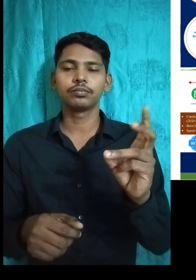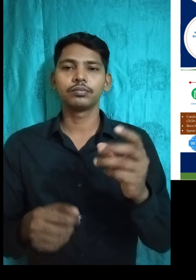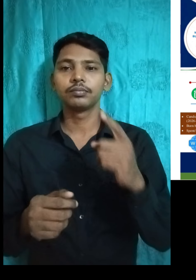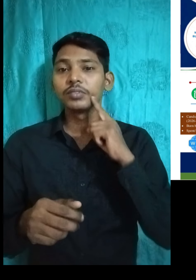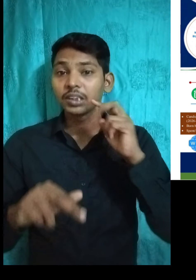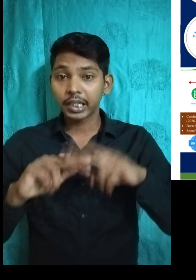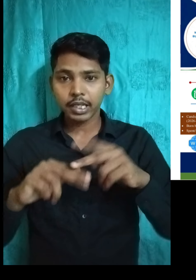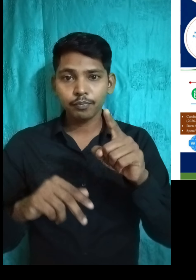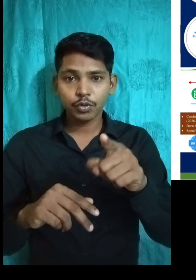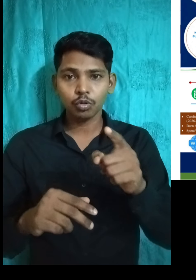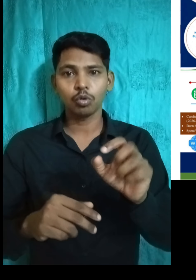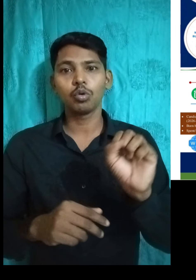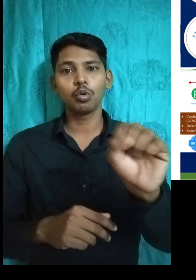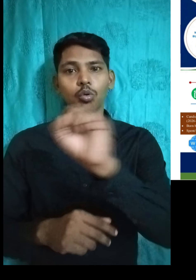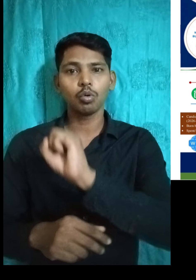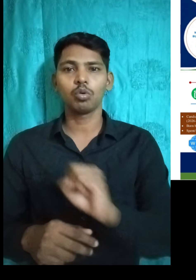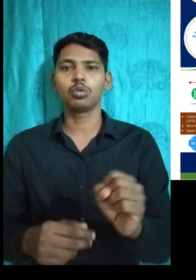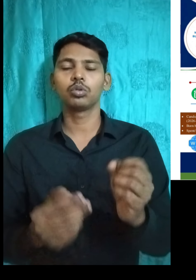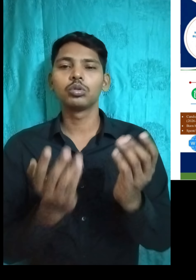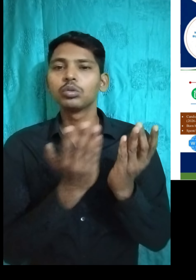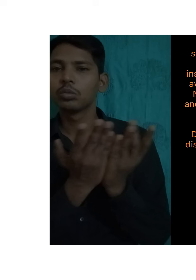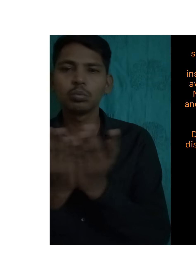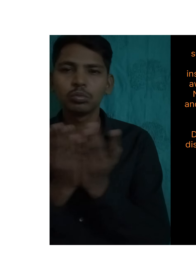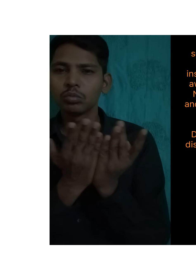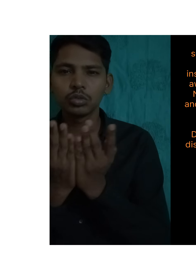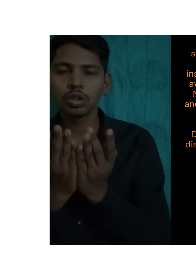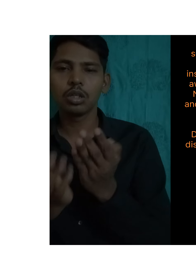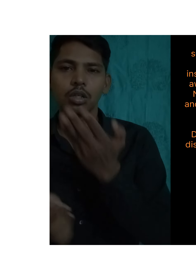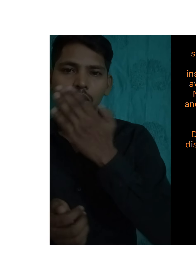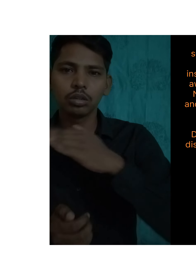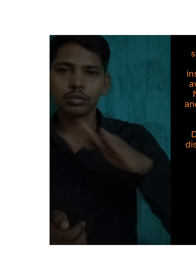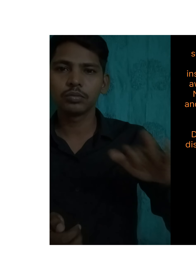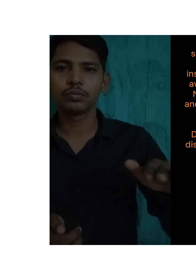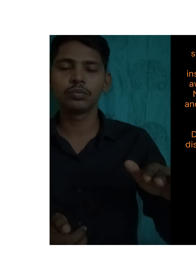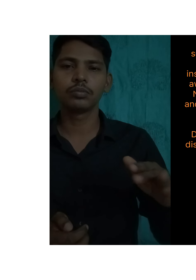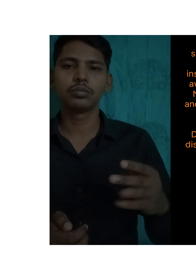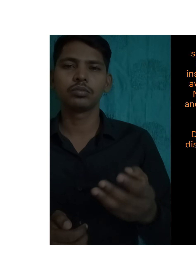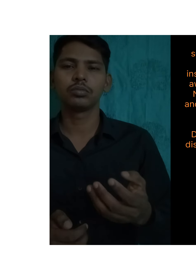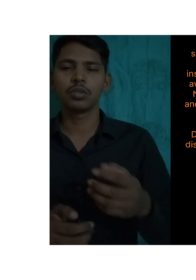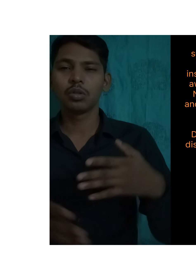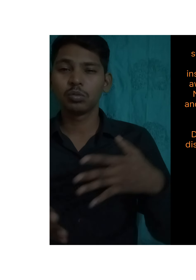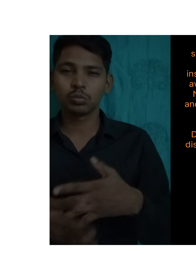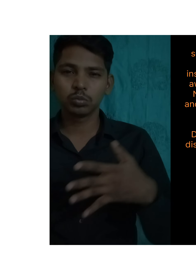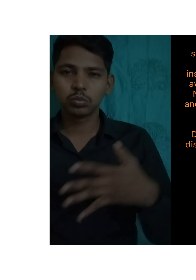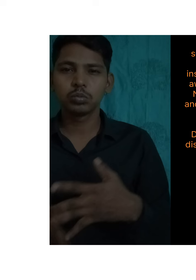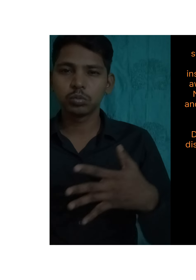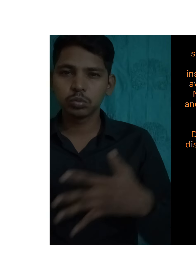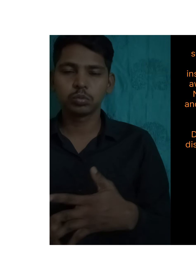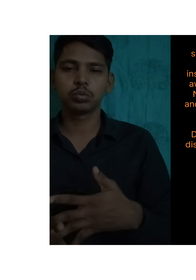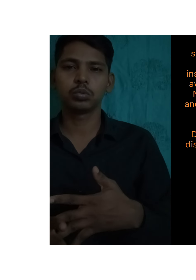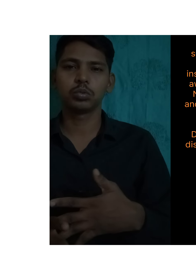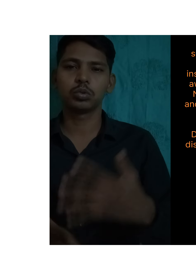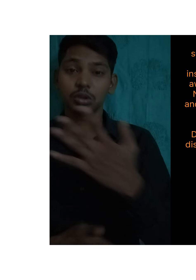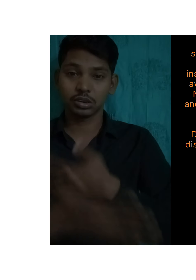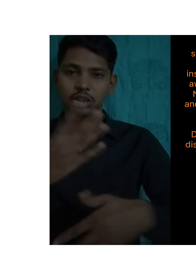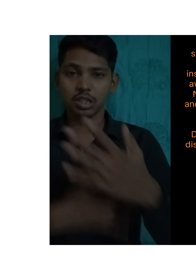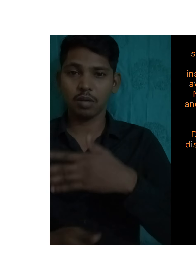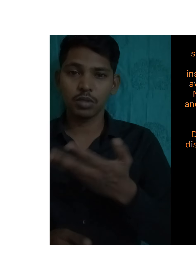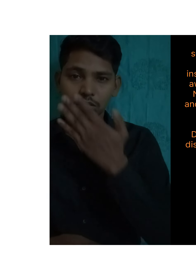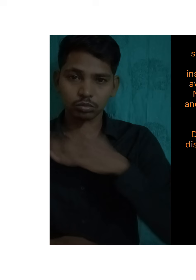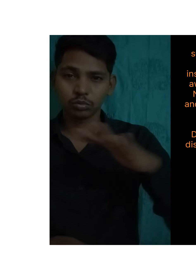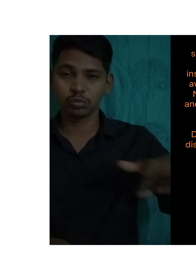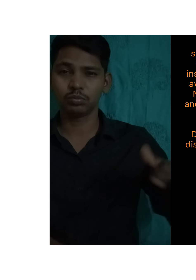तक जिस प्रकार से परेशानियों का सामना आपने किया है, मैं जानता हूँ, मैं अवगत हूँ कि किस तरह